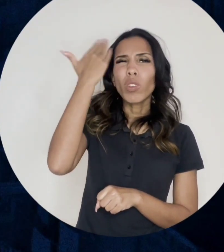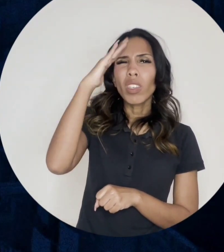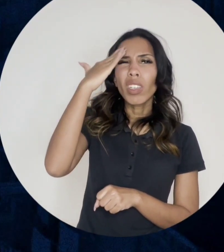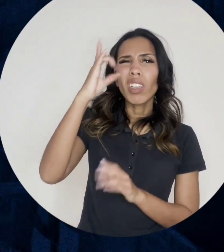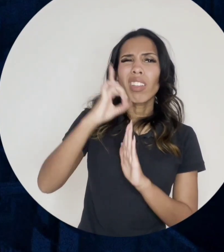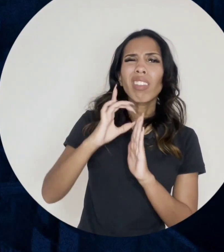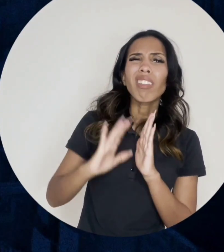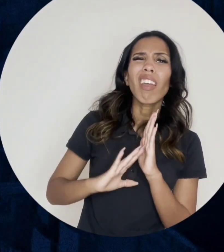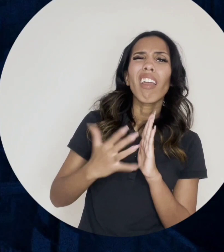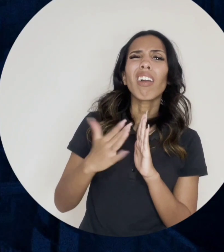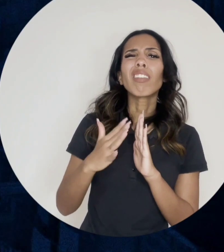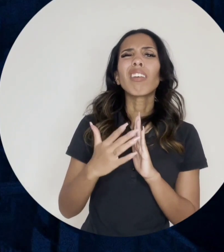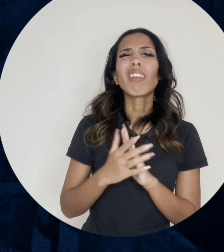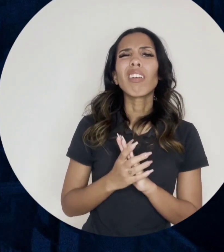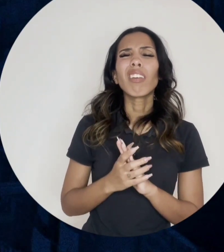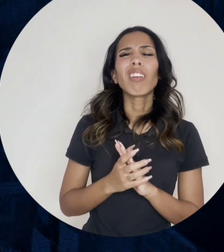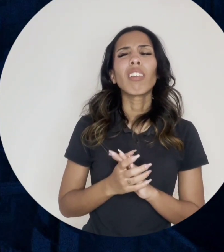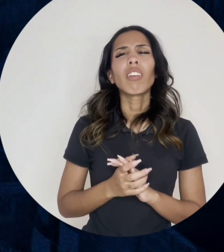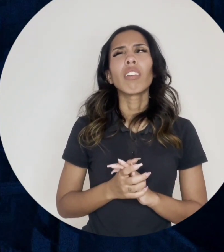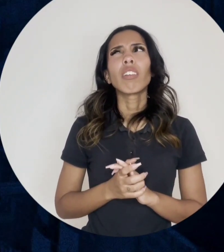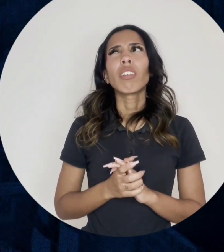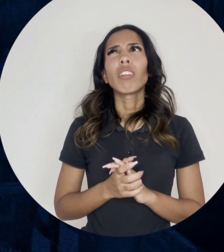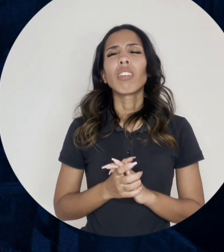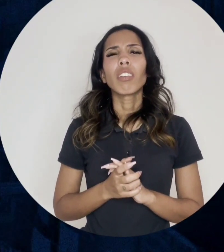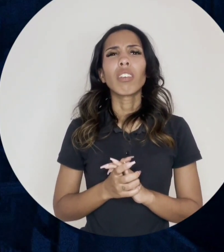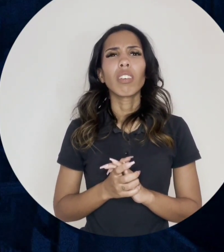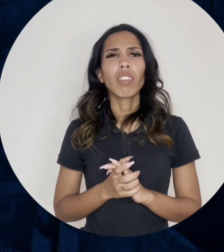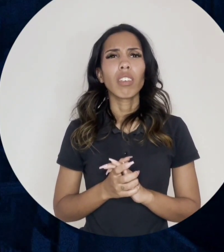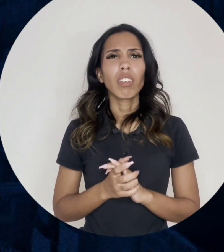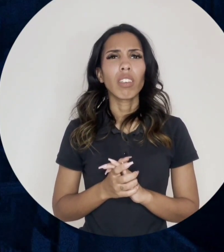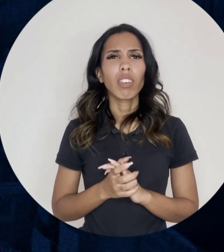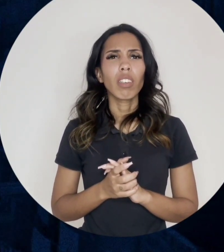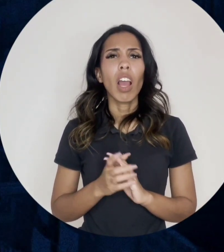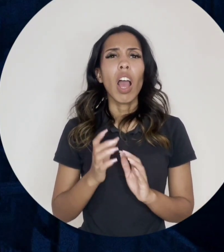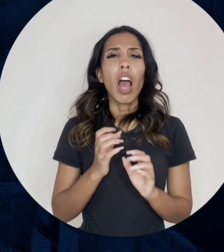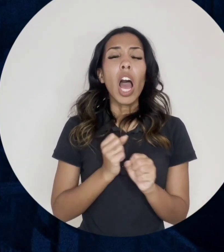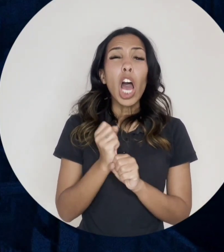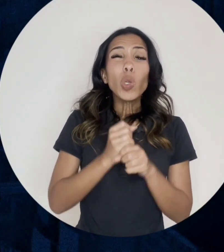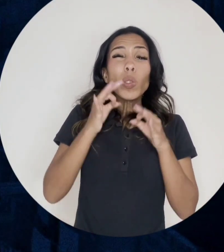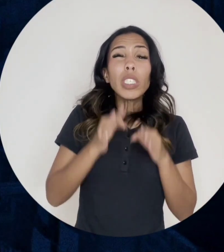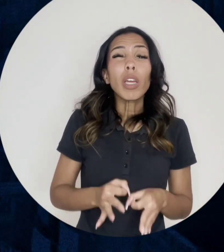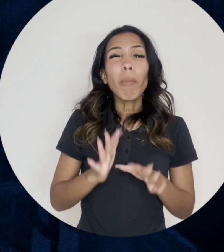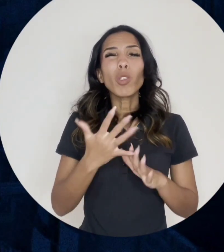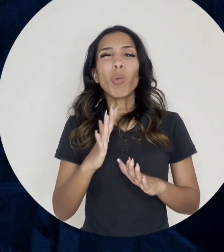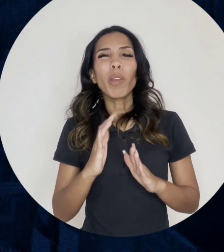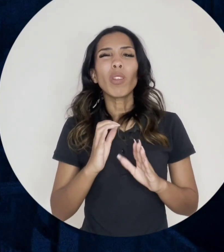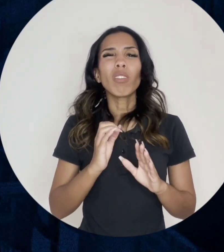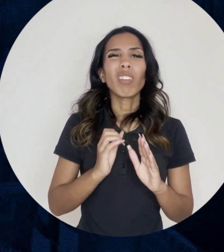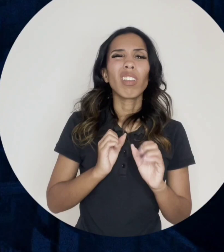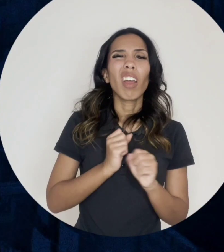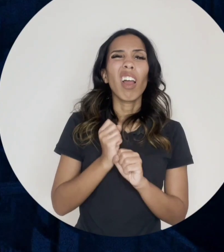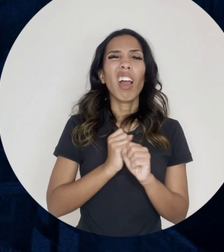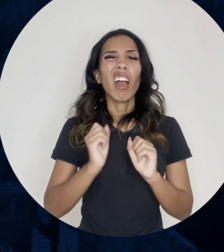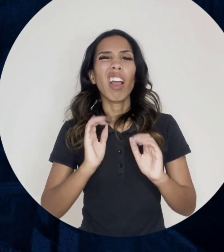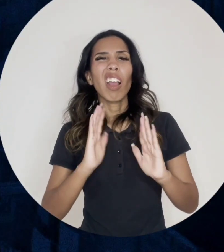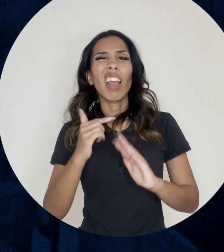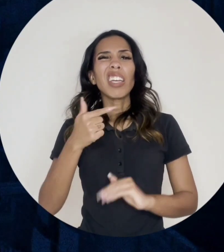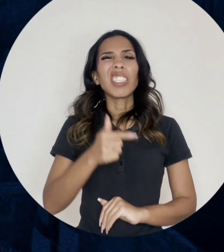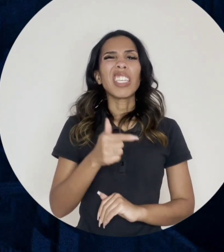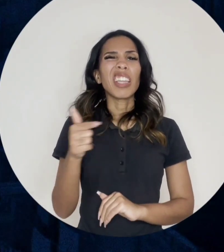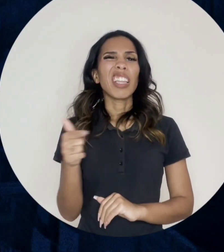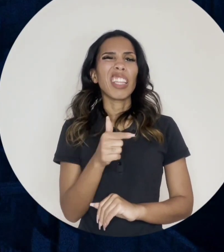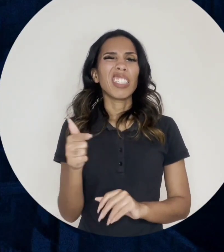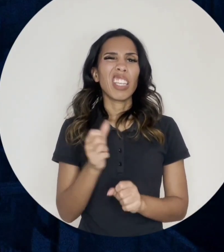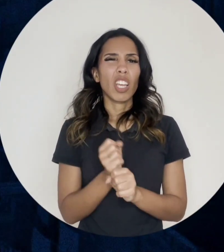de 80? Foi. Não precisa ser o ano exato, não, a década ali. Foi, peraí,